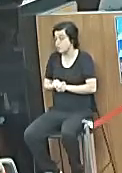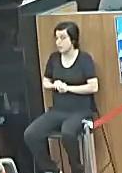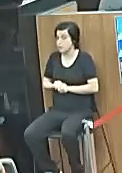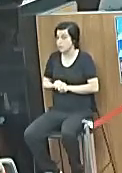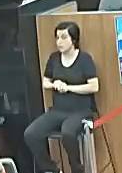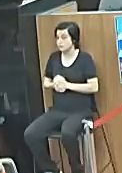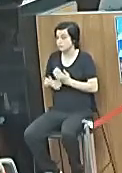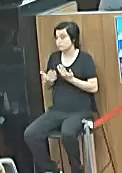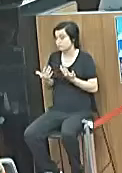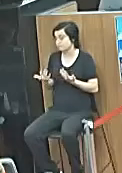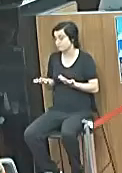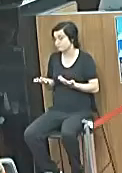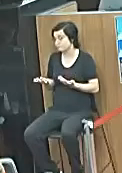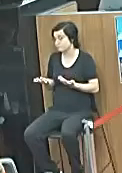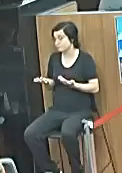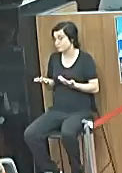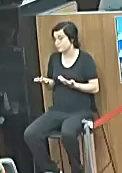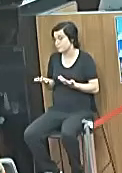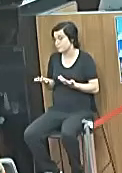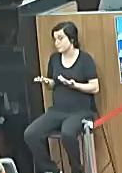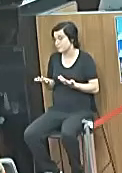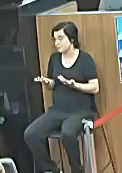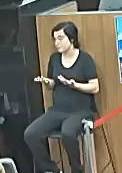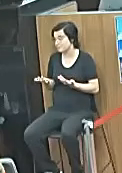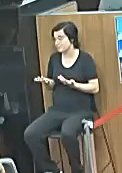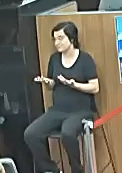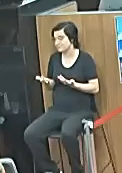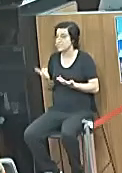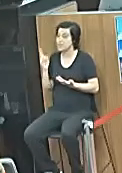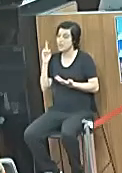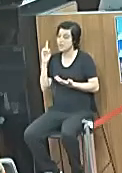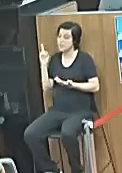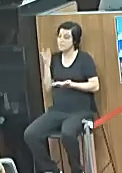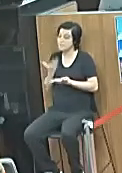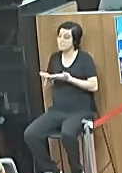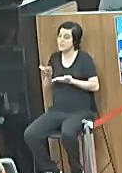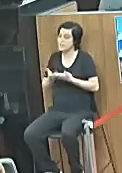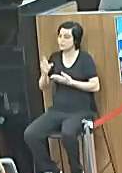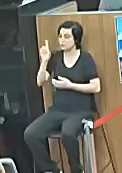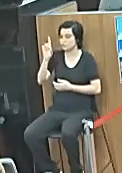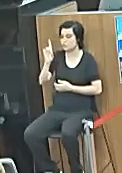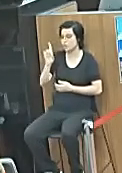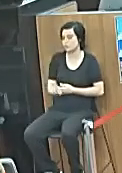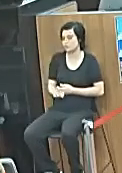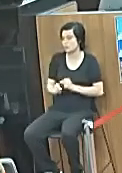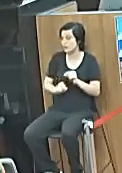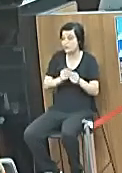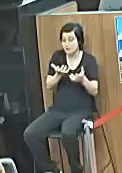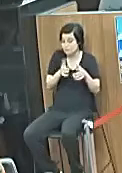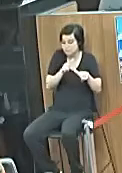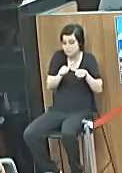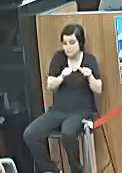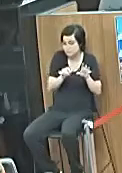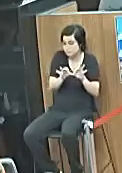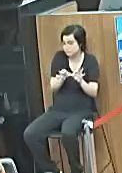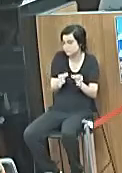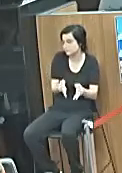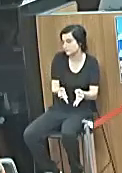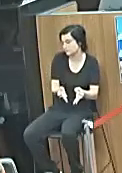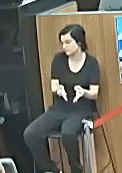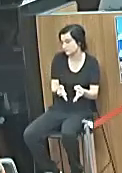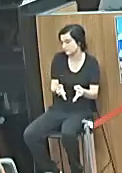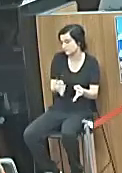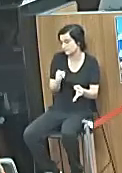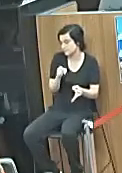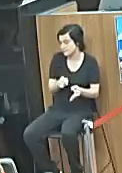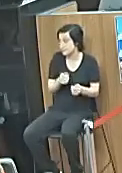também eles nada mais pedem o direito de continuar com o trabalho deles se formando